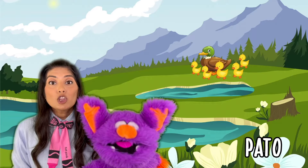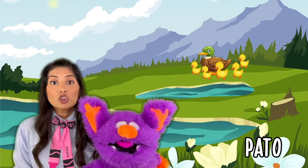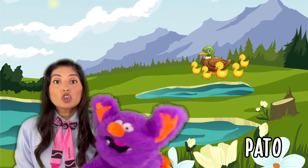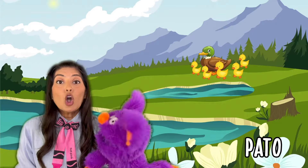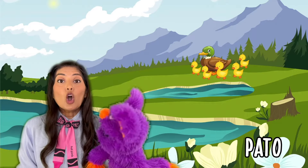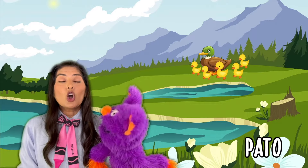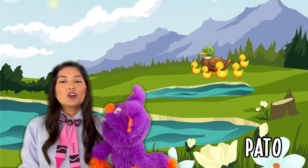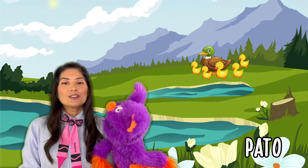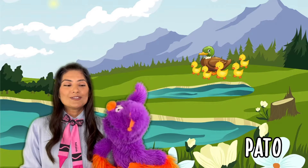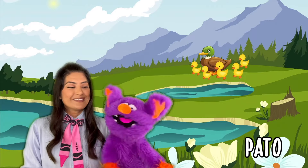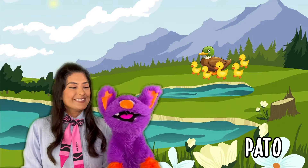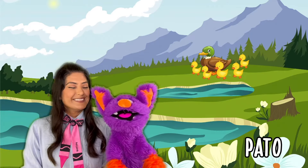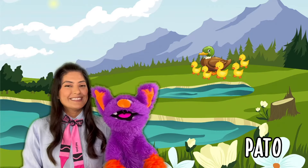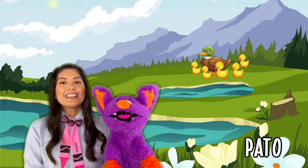Pa-to.